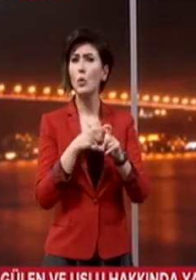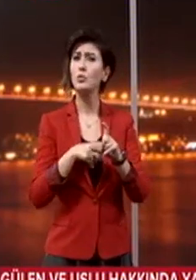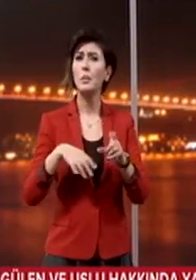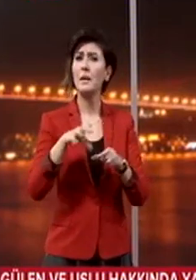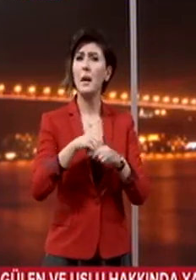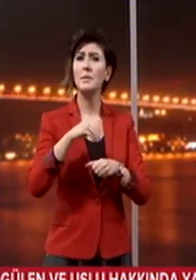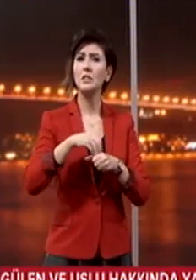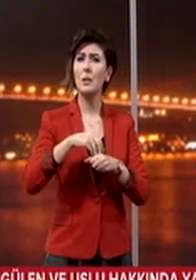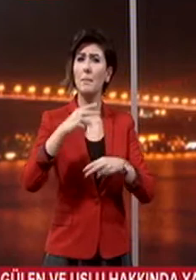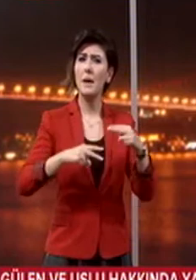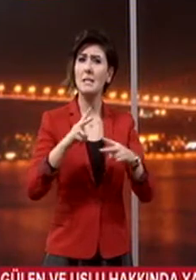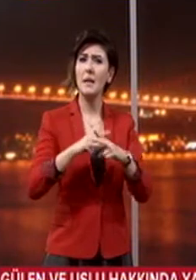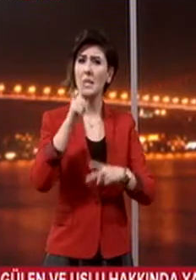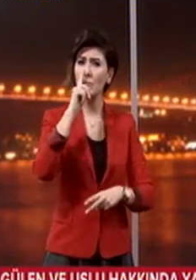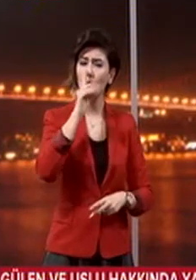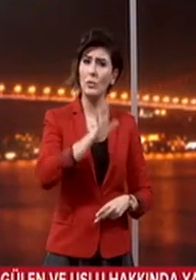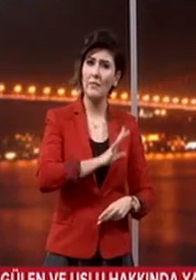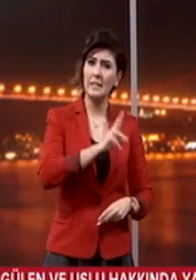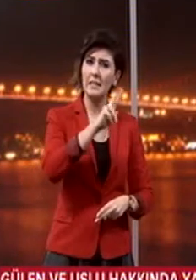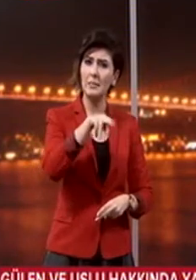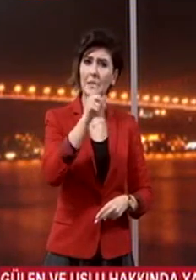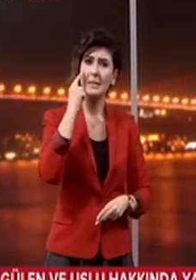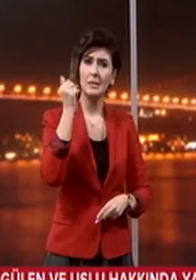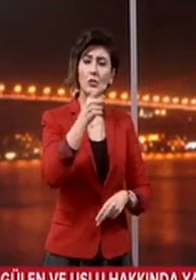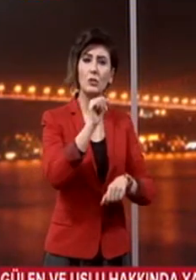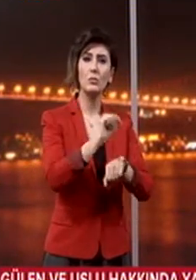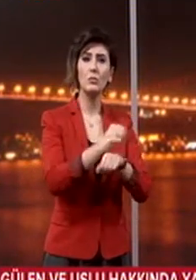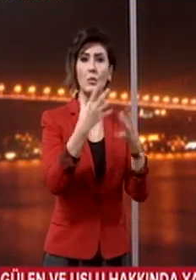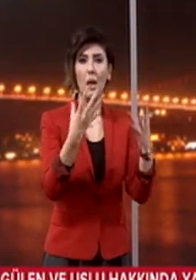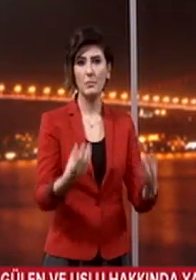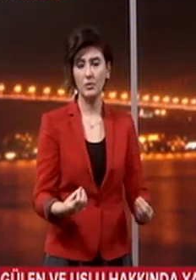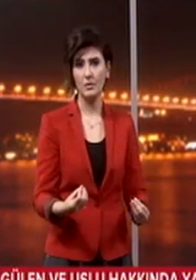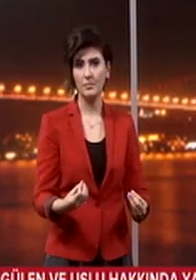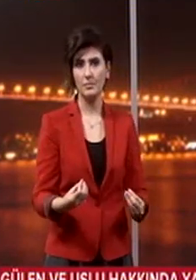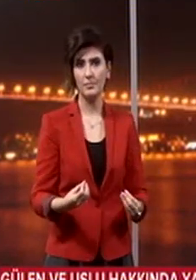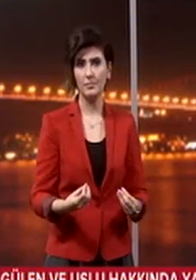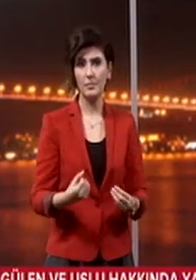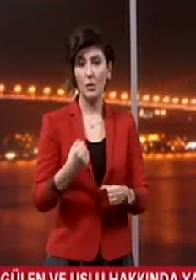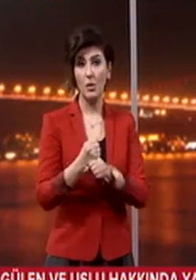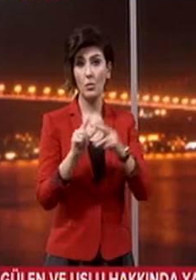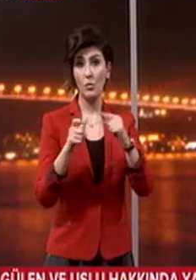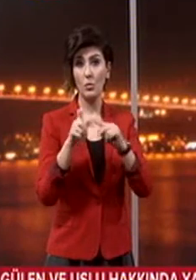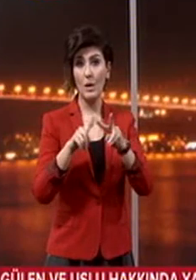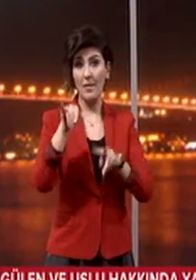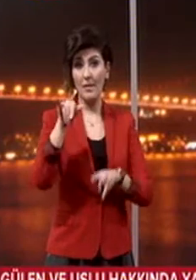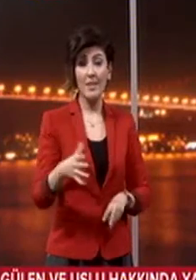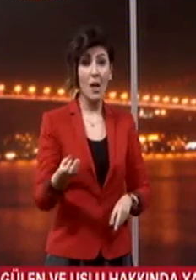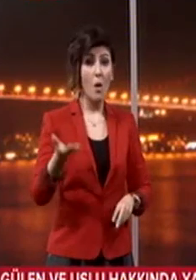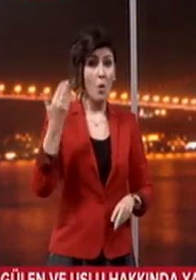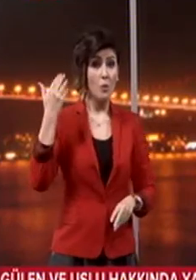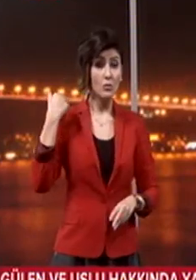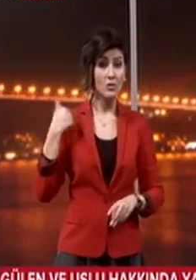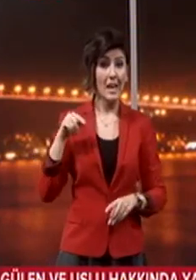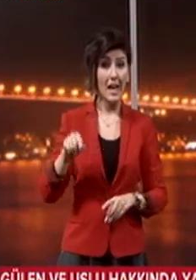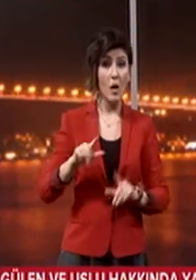Soruşturma kapsamında aralarında bazı emniyet müdürlerinin de bulunduğu 27 kişi tutuklanmıştı. Gülen hakkında daha önce de